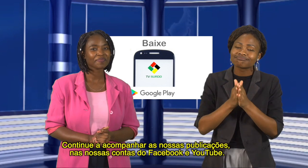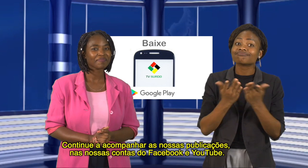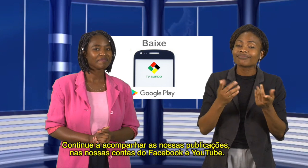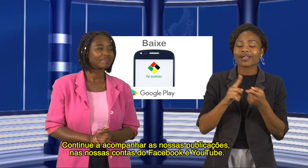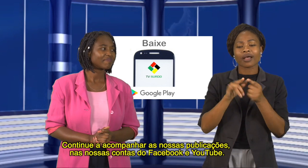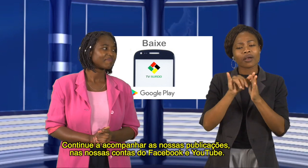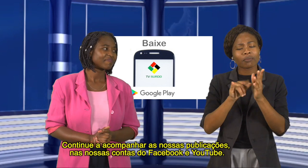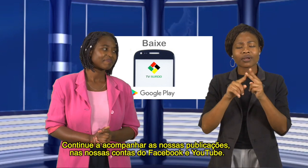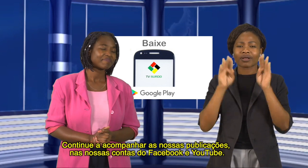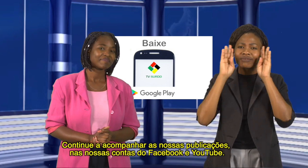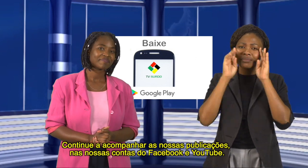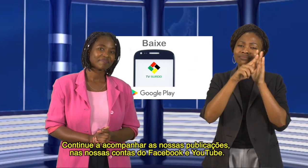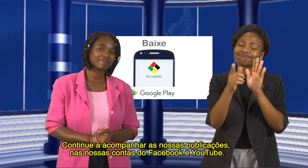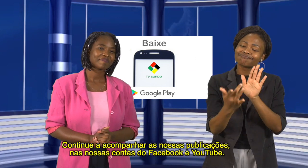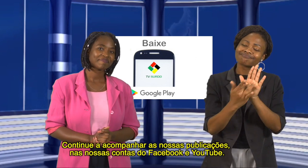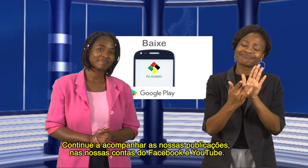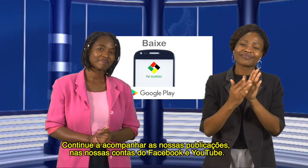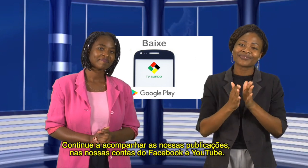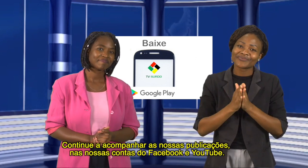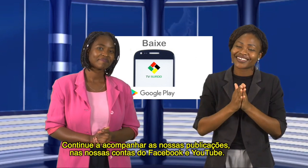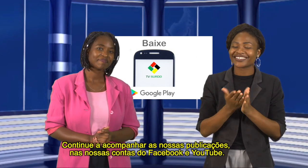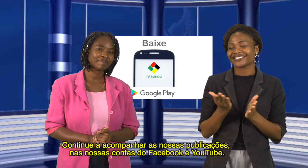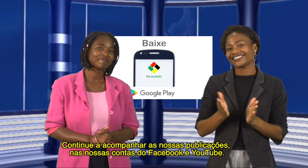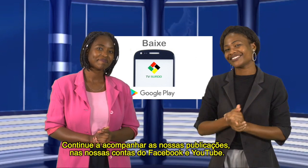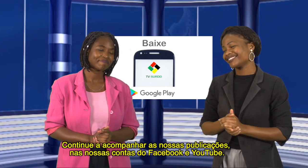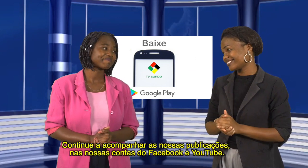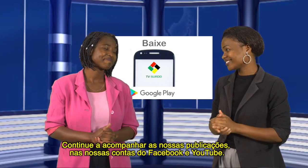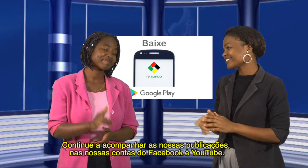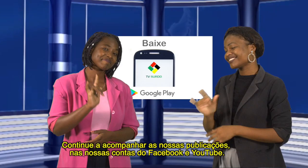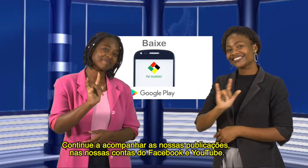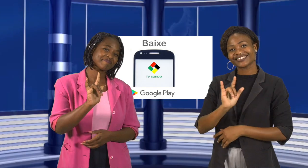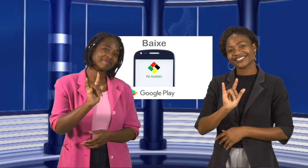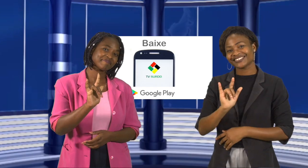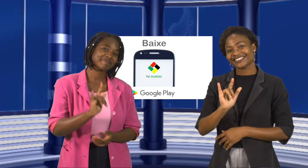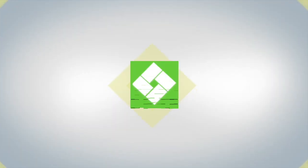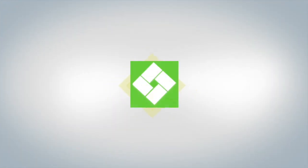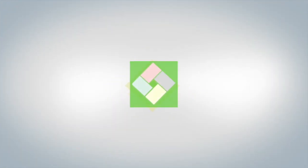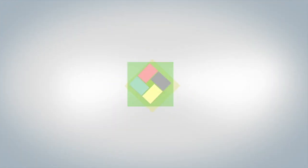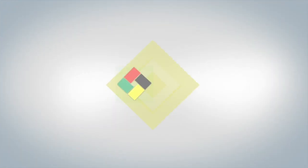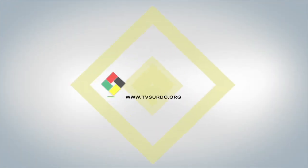Continue a acompanhar as nossas publicações nas nossas contas Facebook e YouTube.